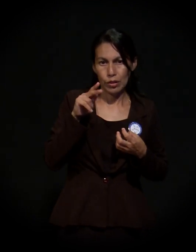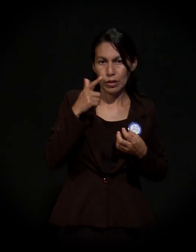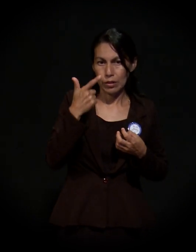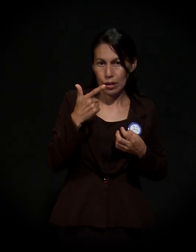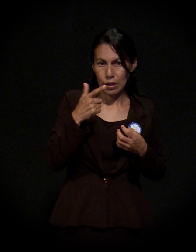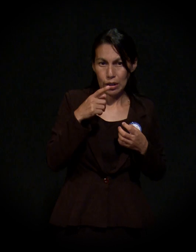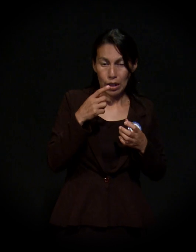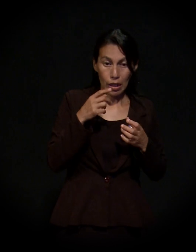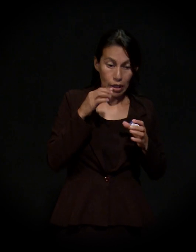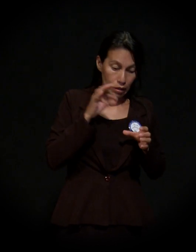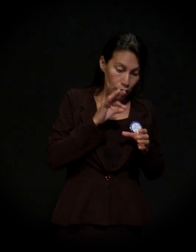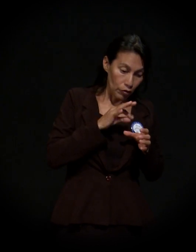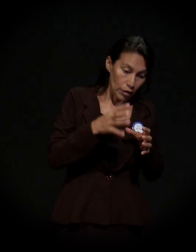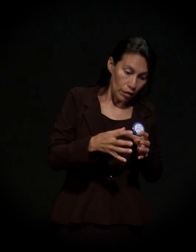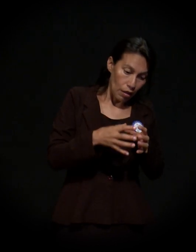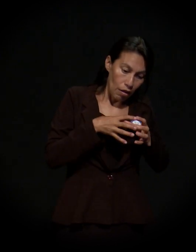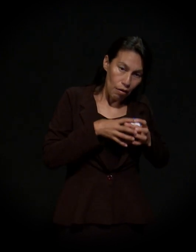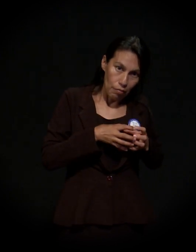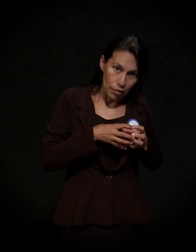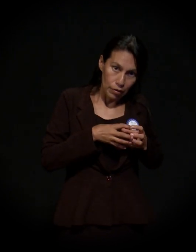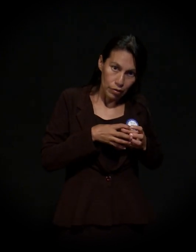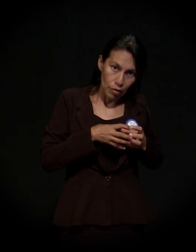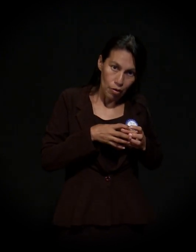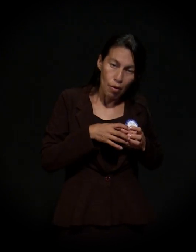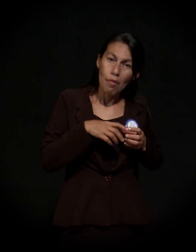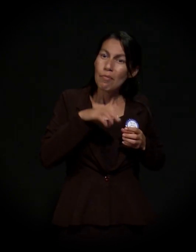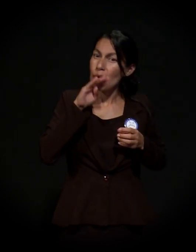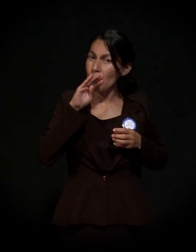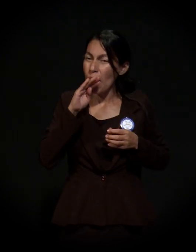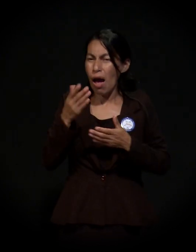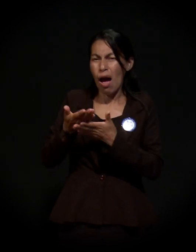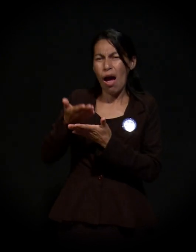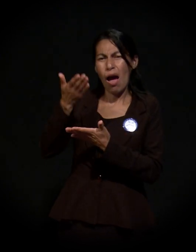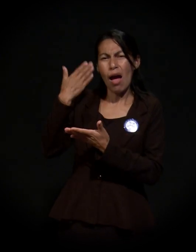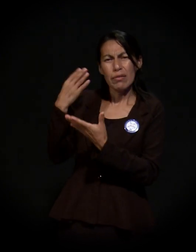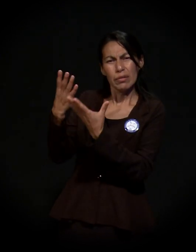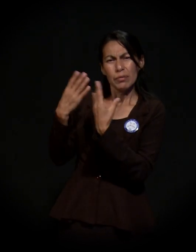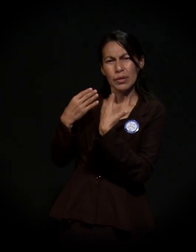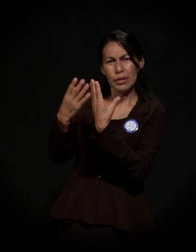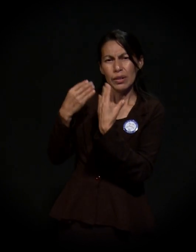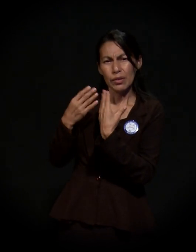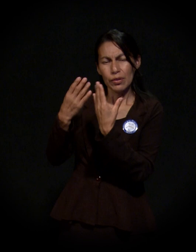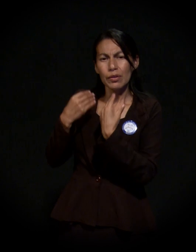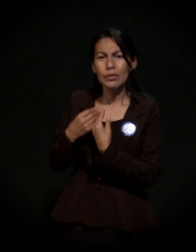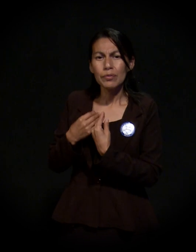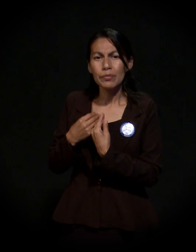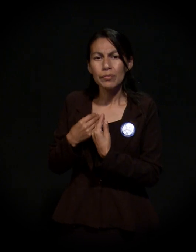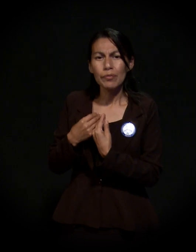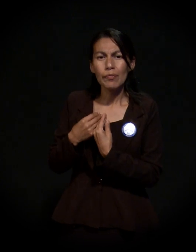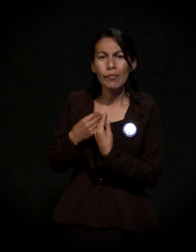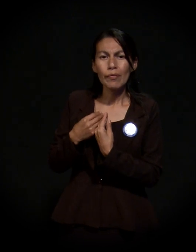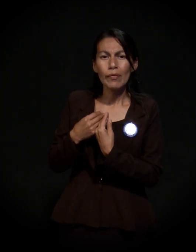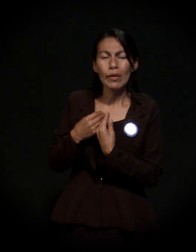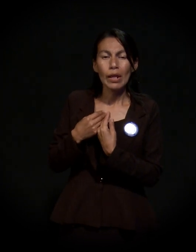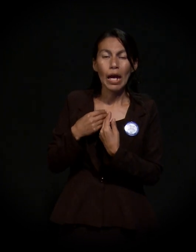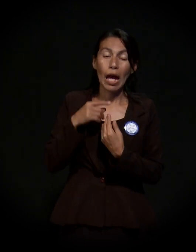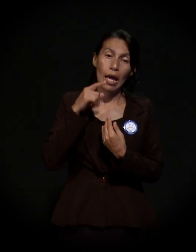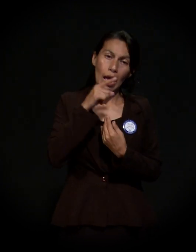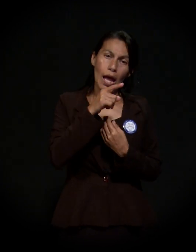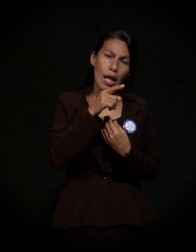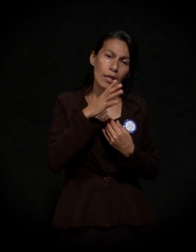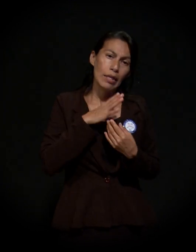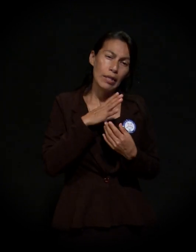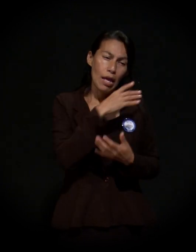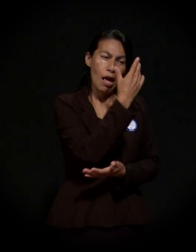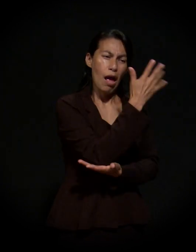de inversión. Porque Amén. mi madre me enseñó, ella tenía en la huerta, tenía un